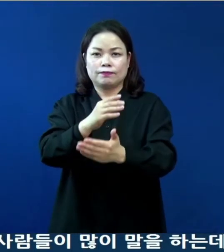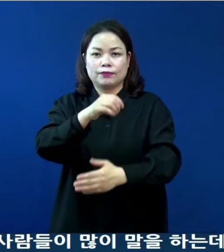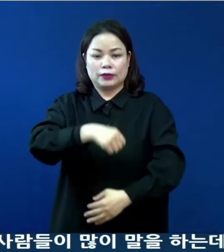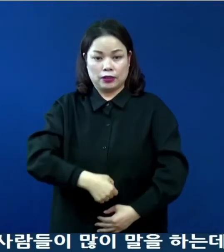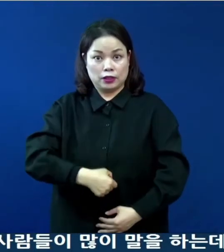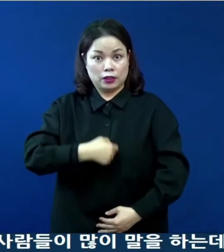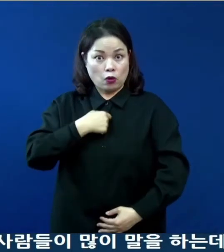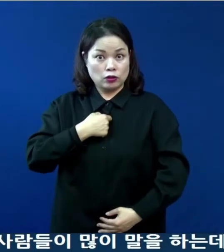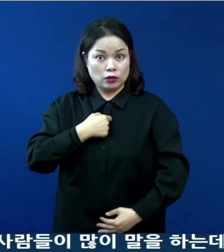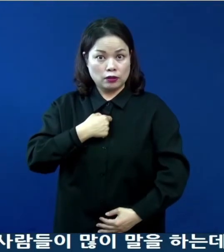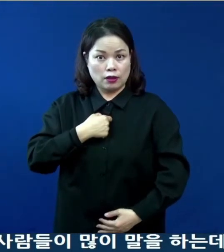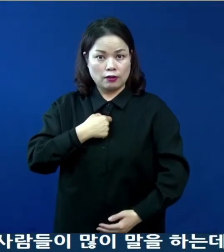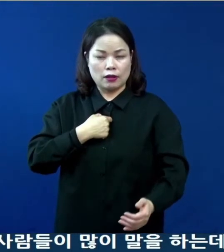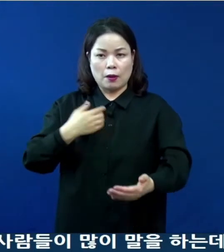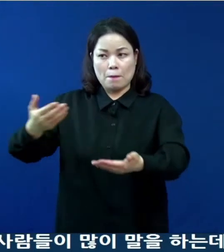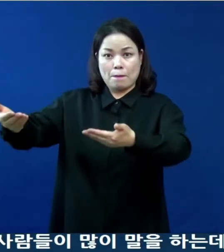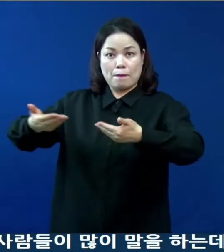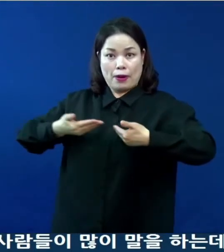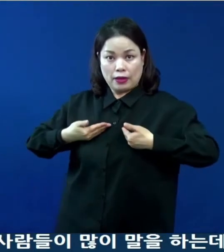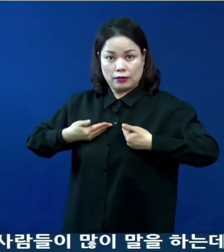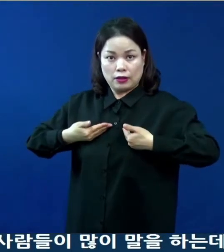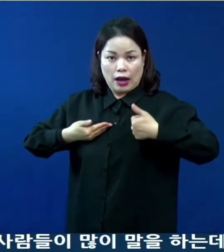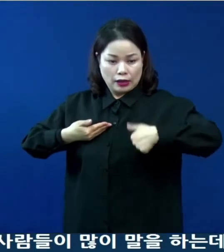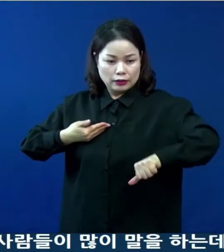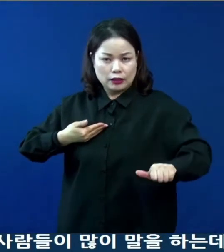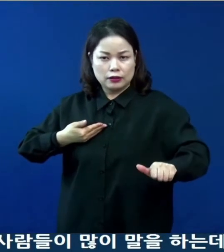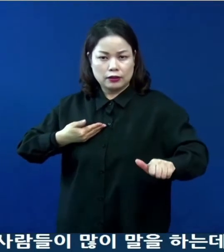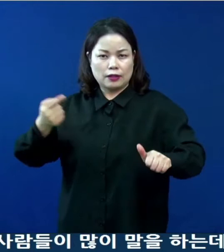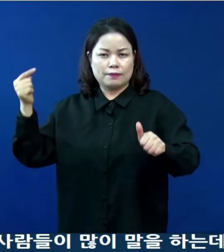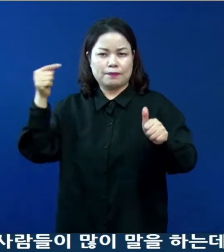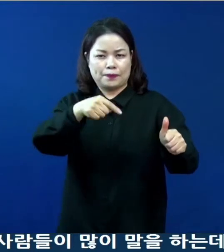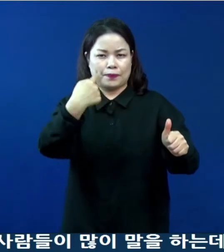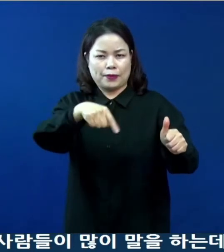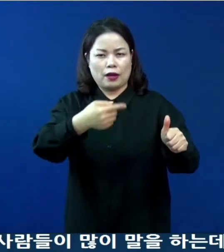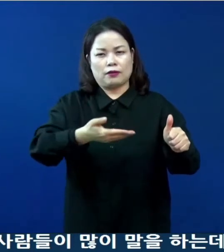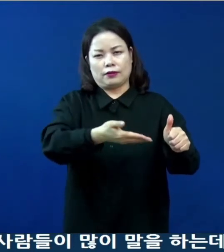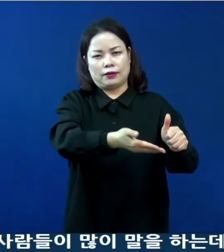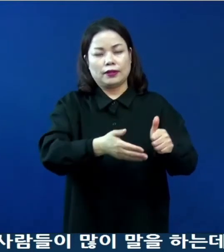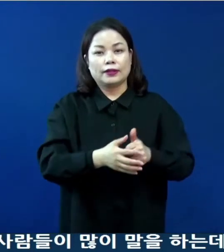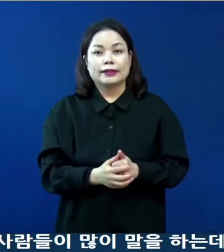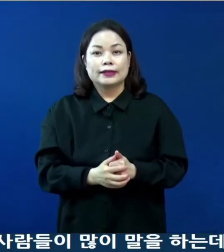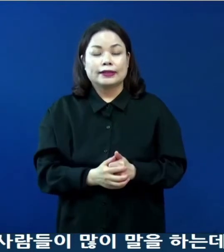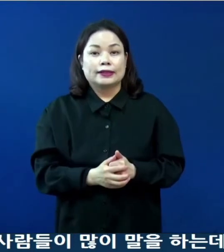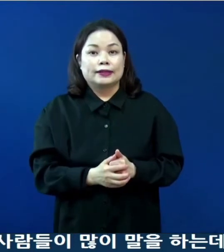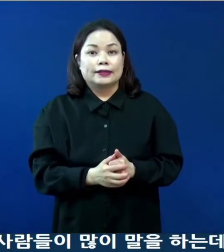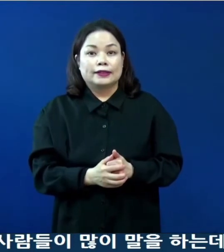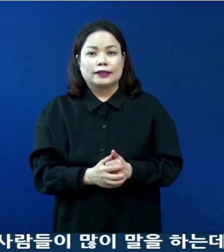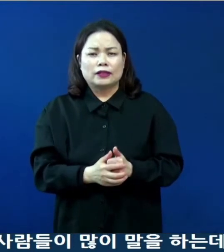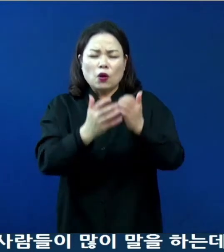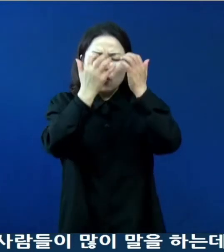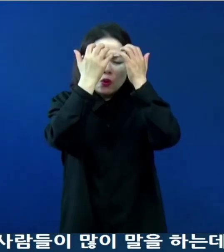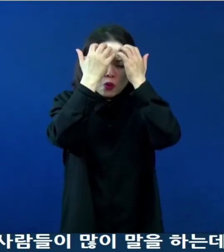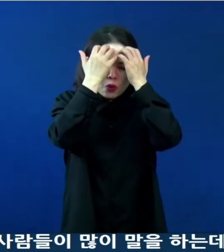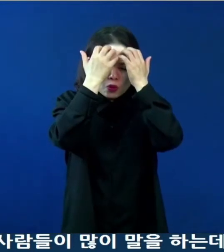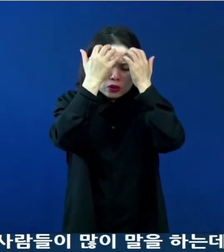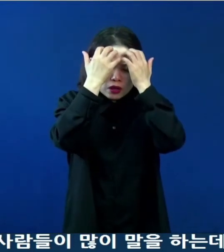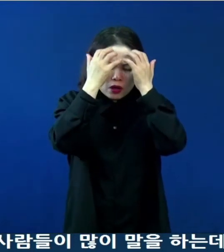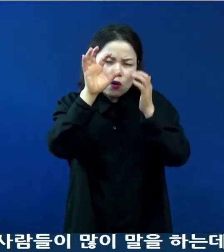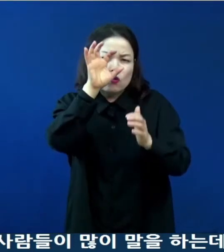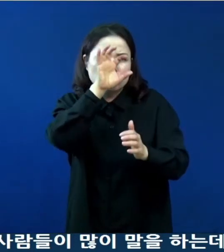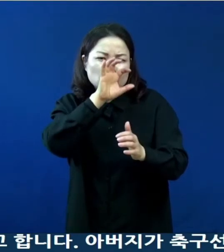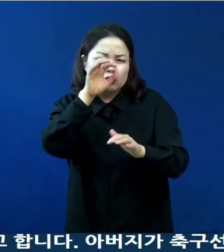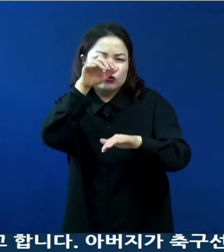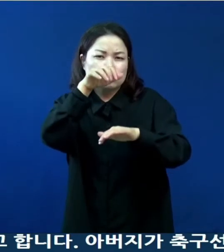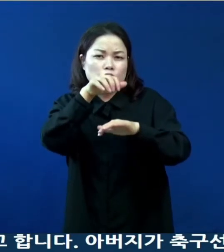정직하게 그것들을 받아들여야 한다라는 정신을 지니고 있었습니다. 고통이나 고난이나 훈련은